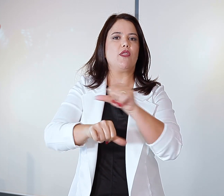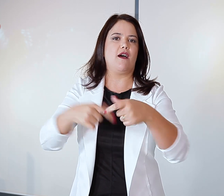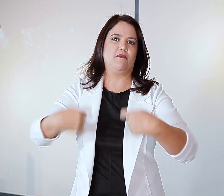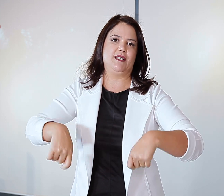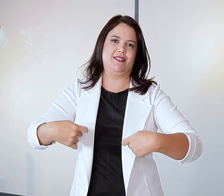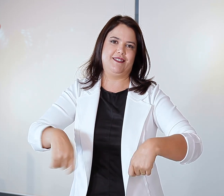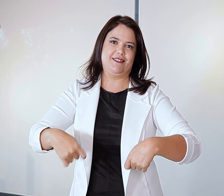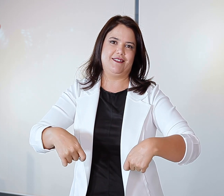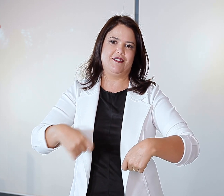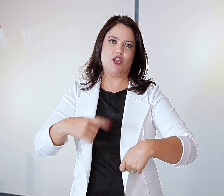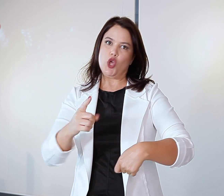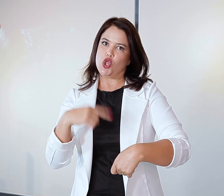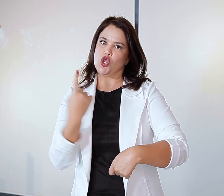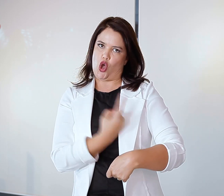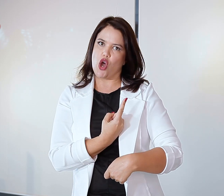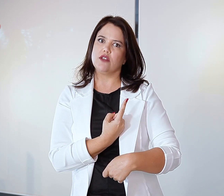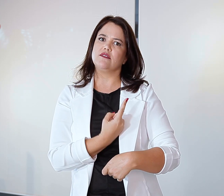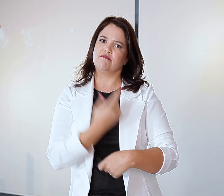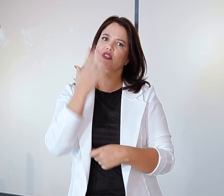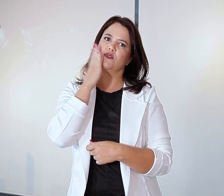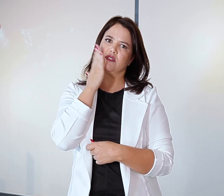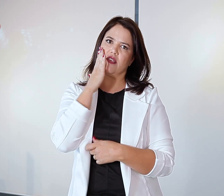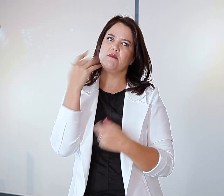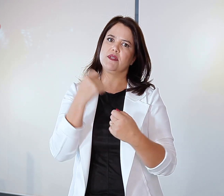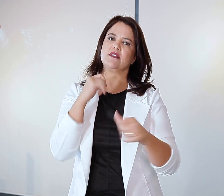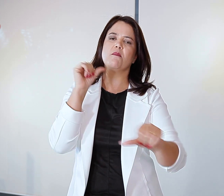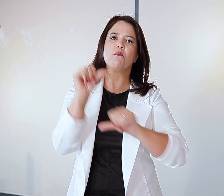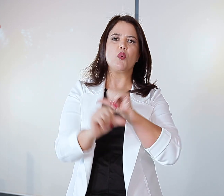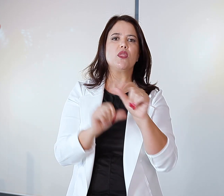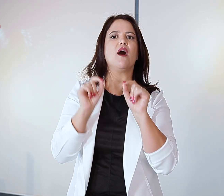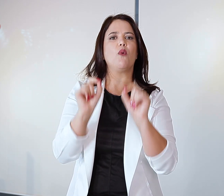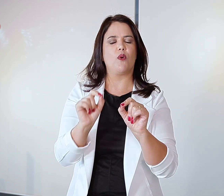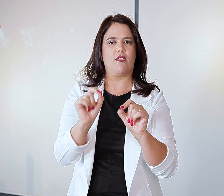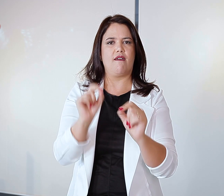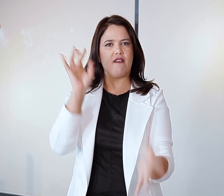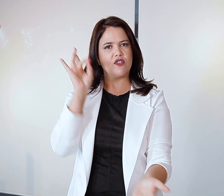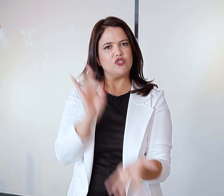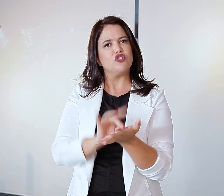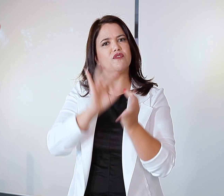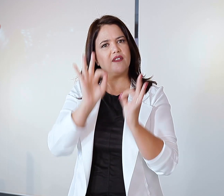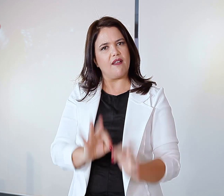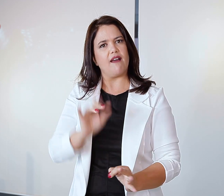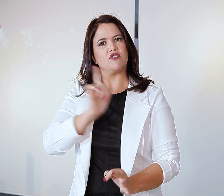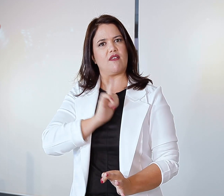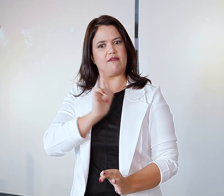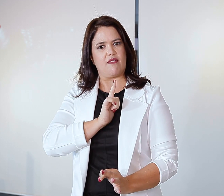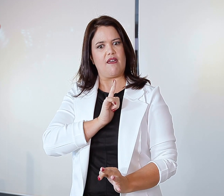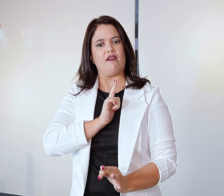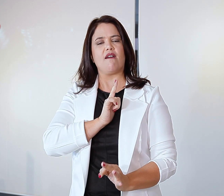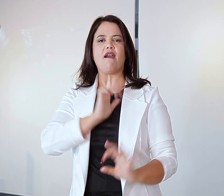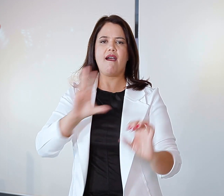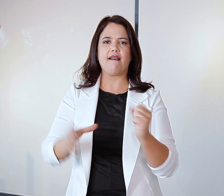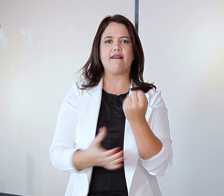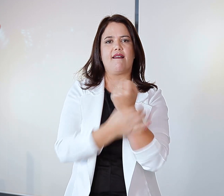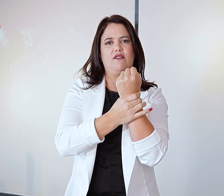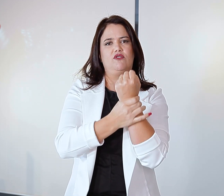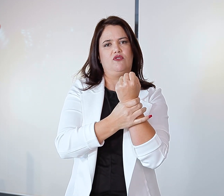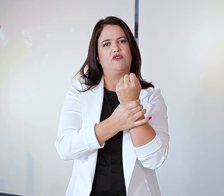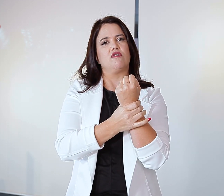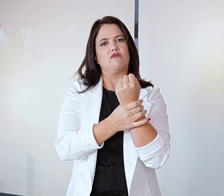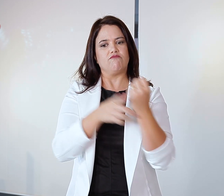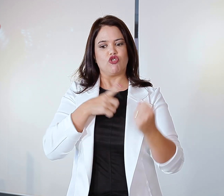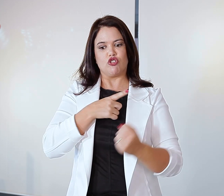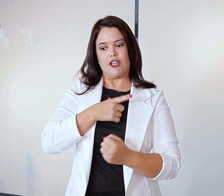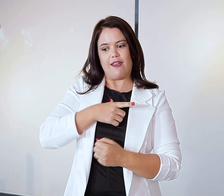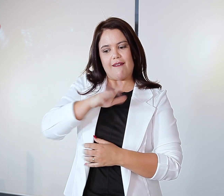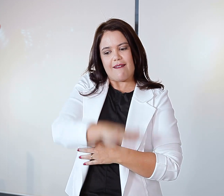nós. Então eu não tenho como falar por ele. Então seria importante para perguntar para a pessoa surda quais são as leis? As leis hoje vigentes